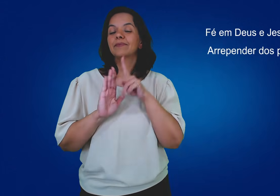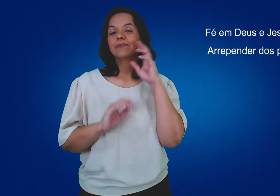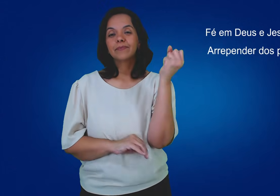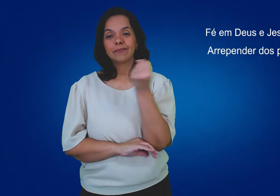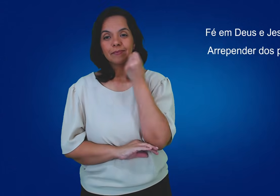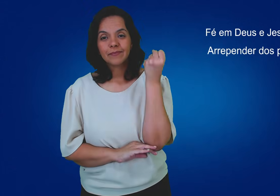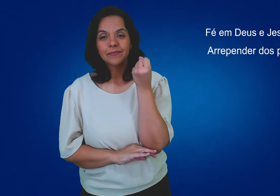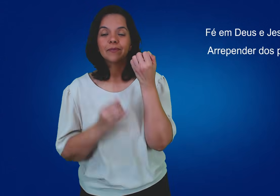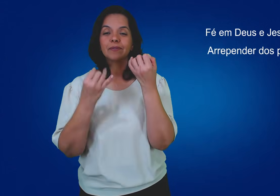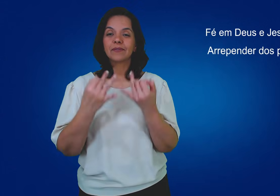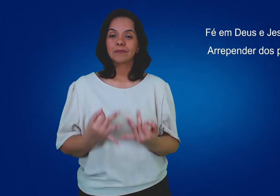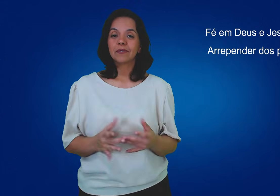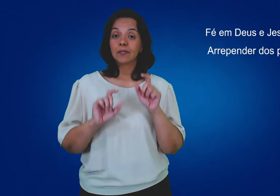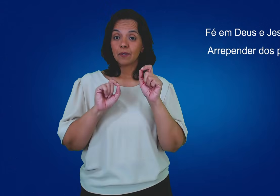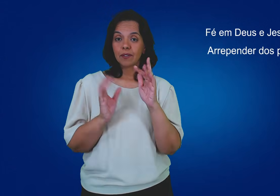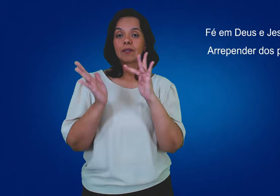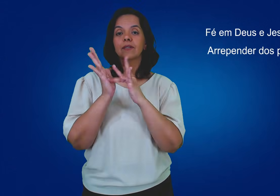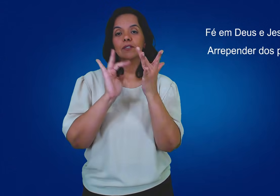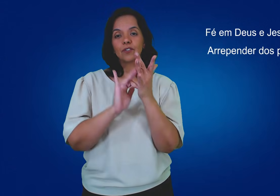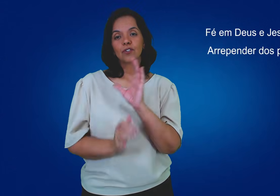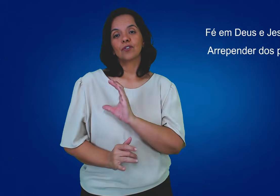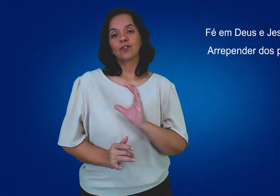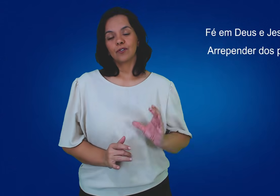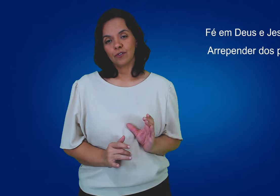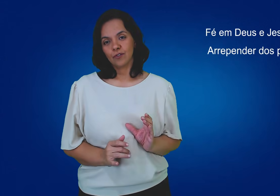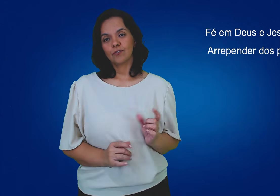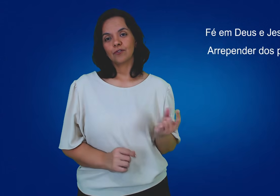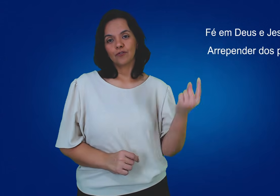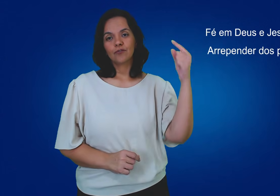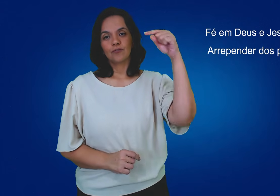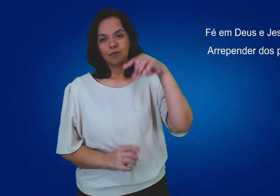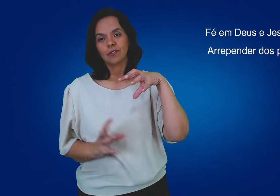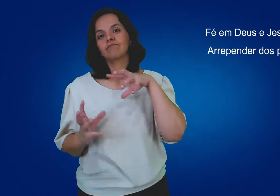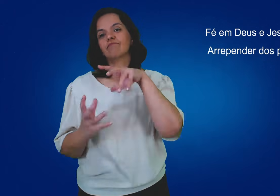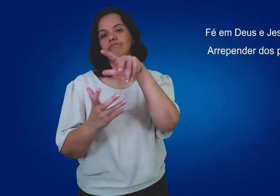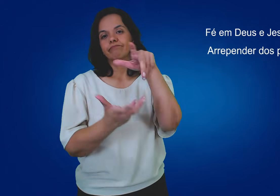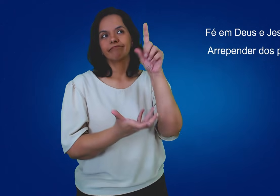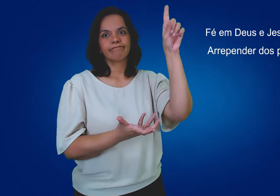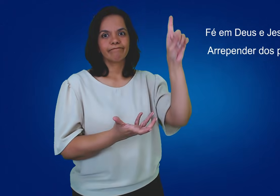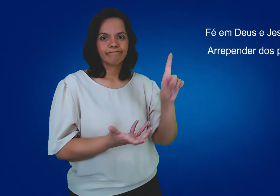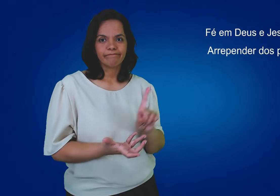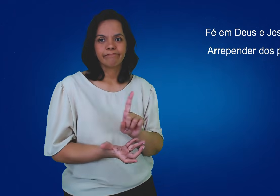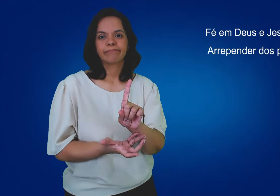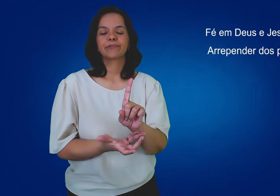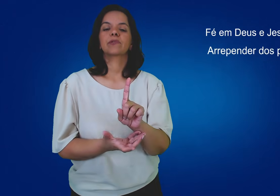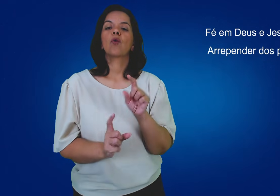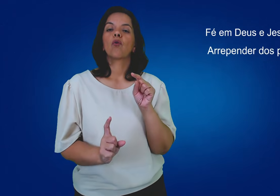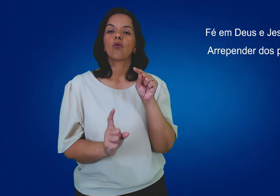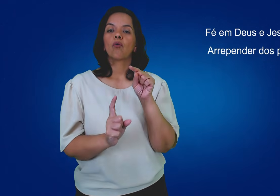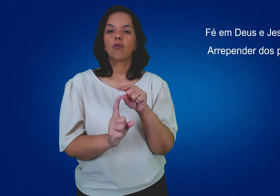Mas, dentro do plano, Jesus Cristo viria ao mundo